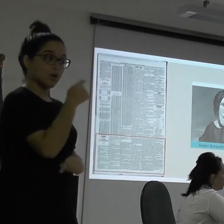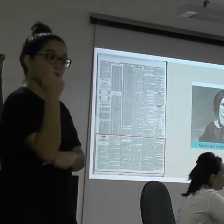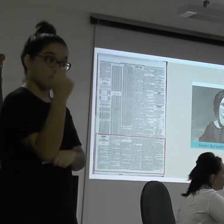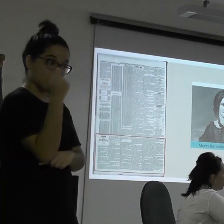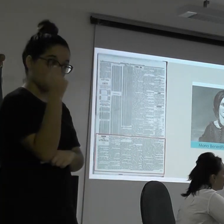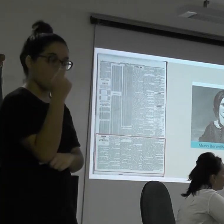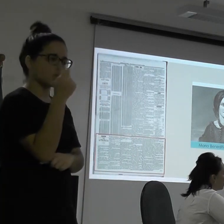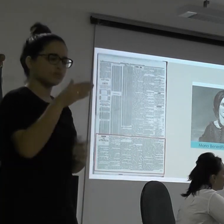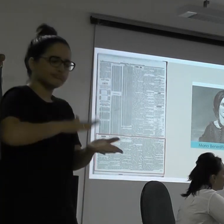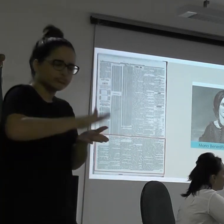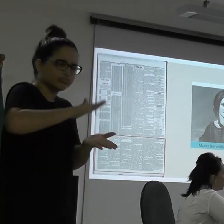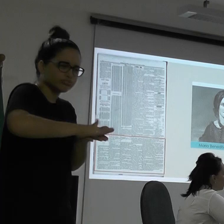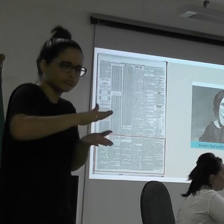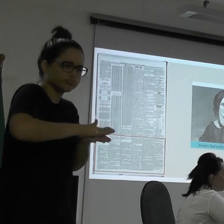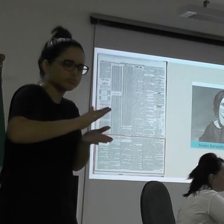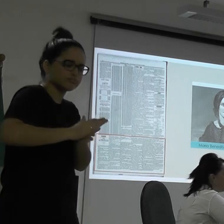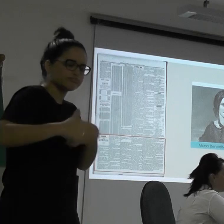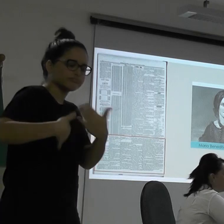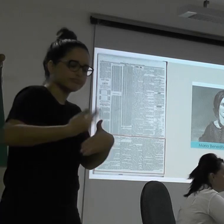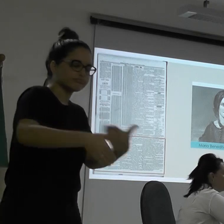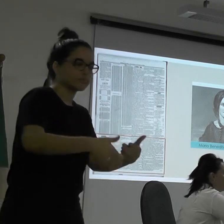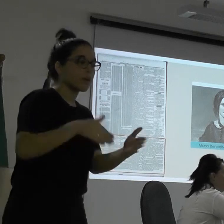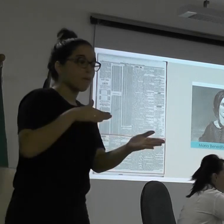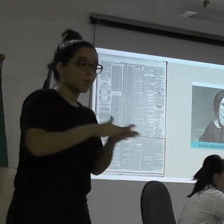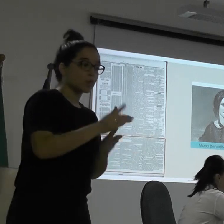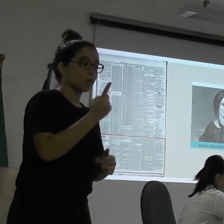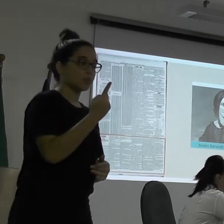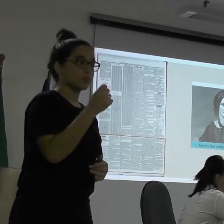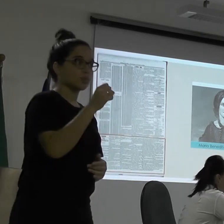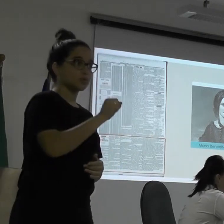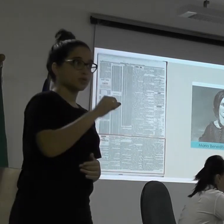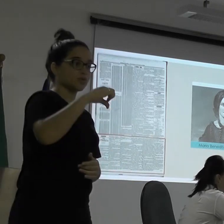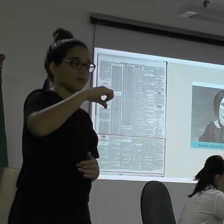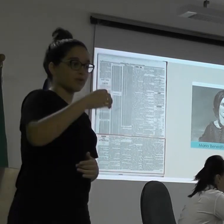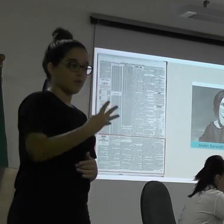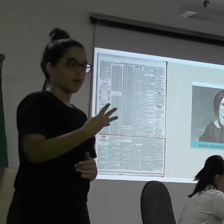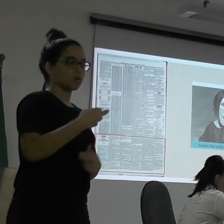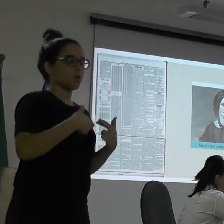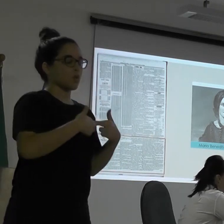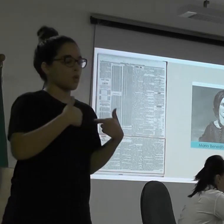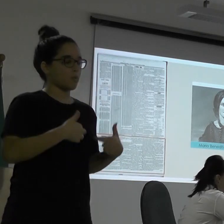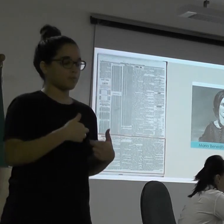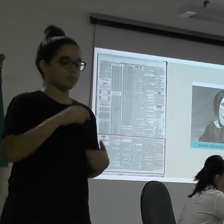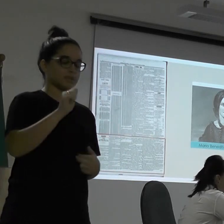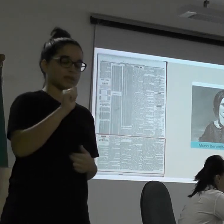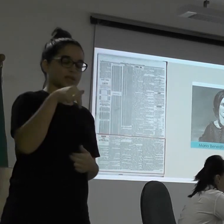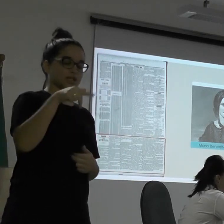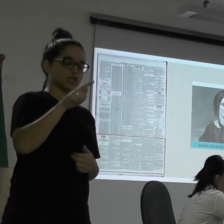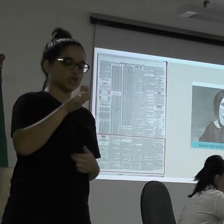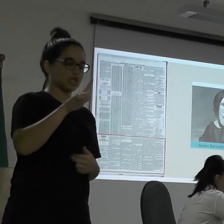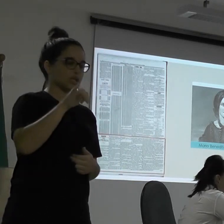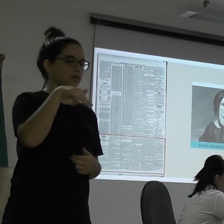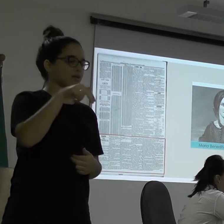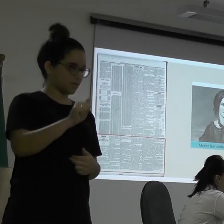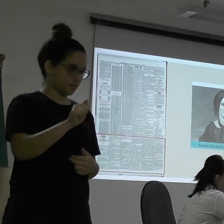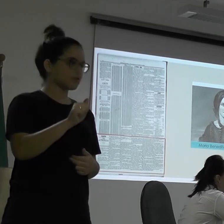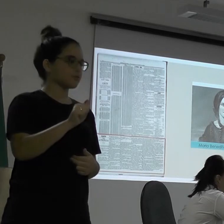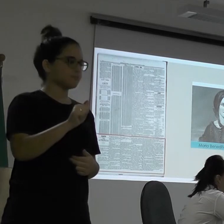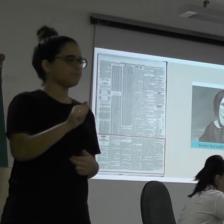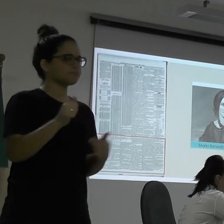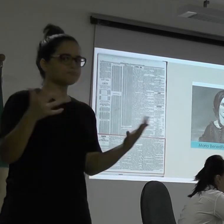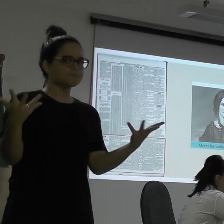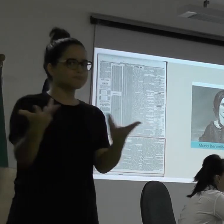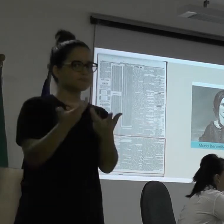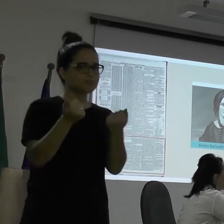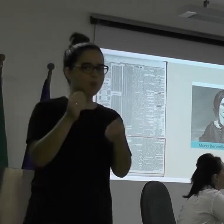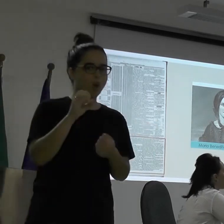de publicações quando publicou em 1894 o romance Angelina. Esse elenco de obras permitiu um